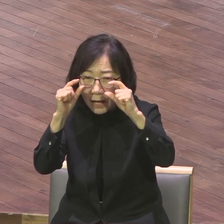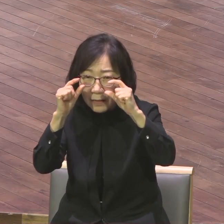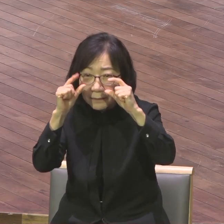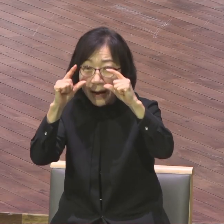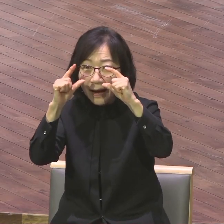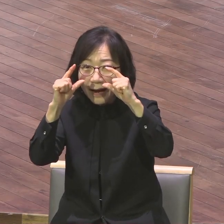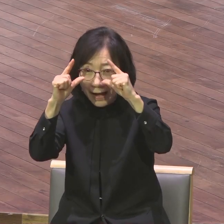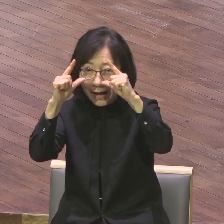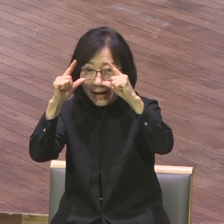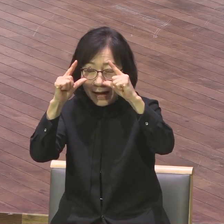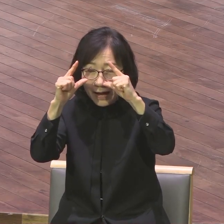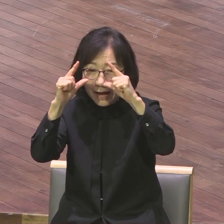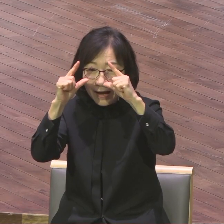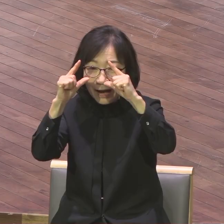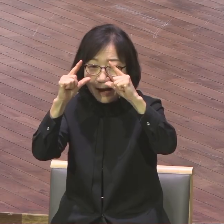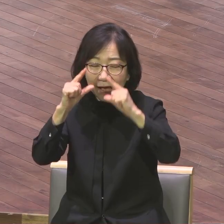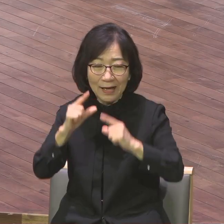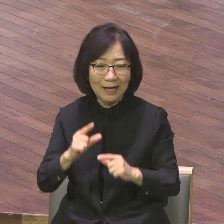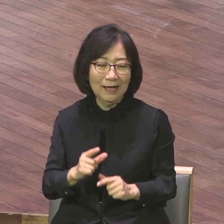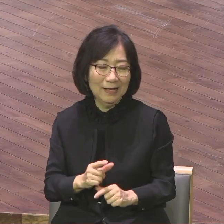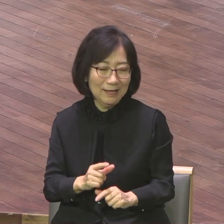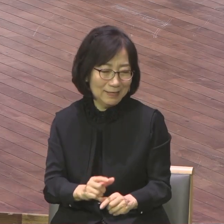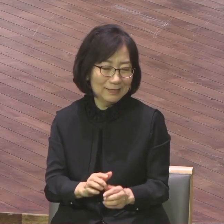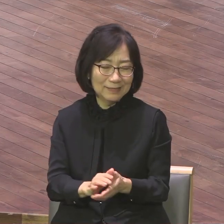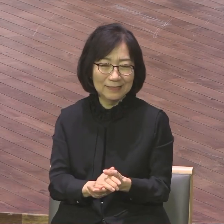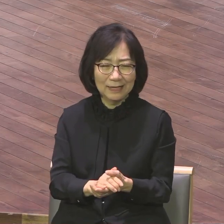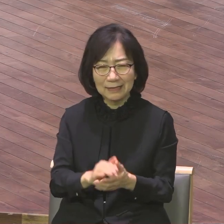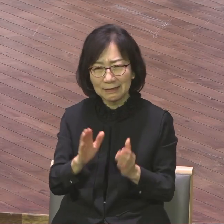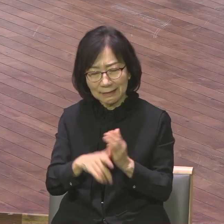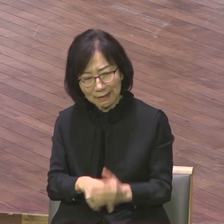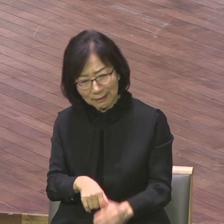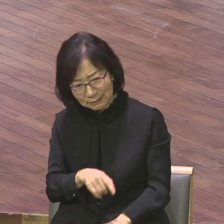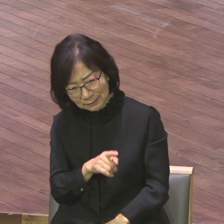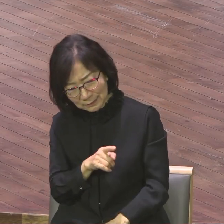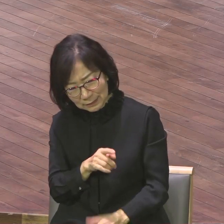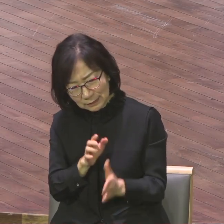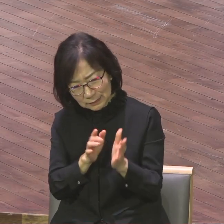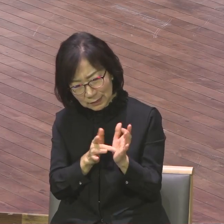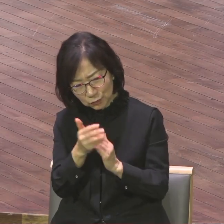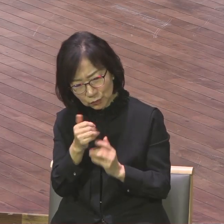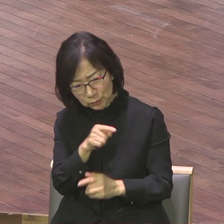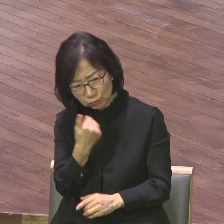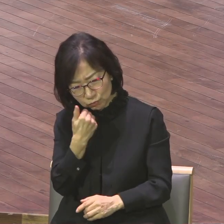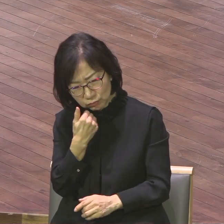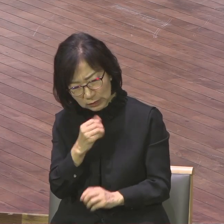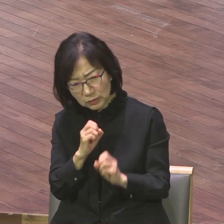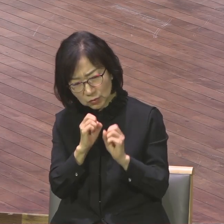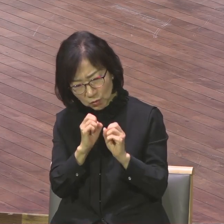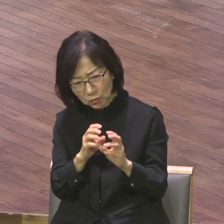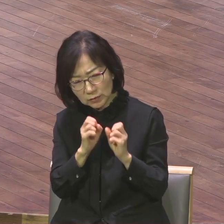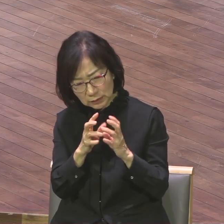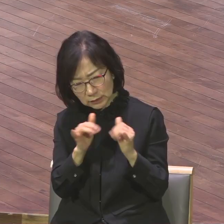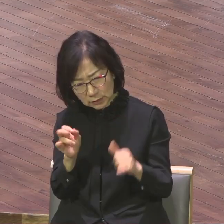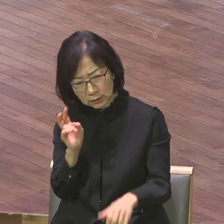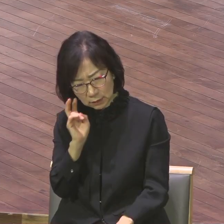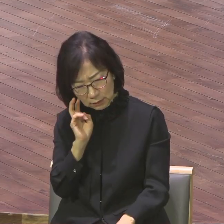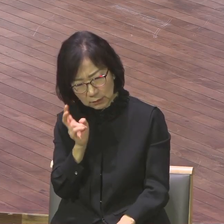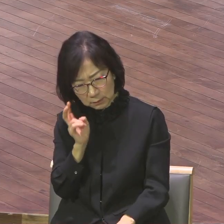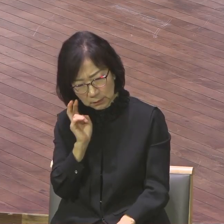벗겨지기 시작합니다. 자, 예수님이 혹시 선지자 아닌가라고 생각이 될